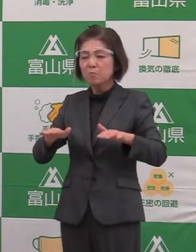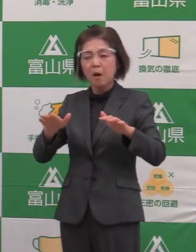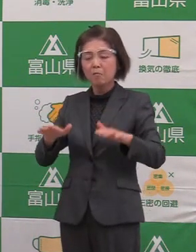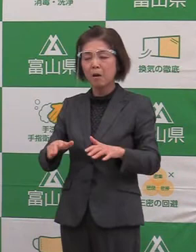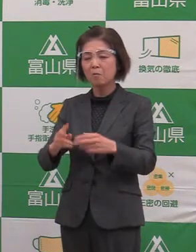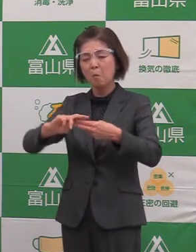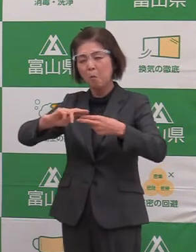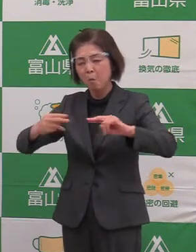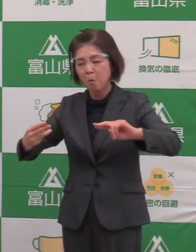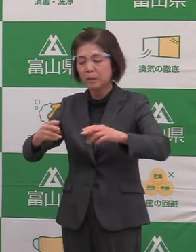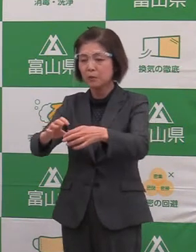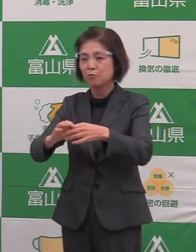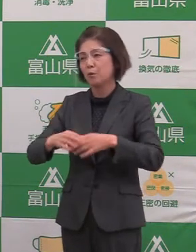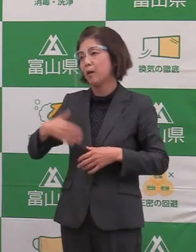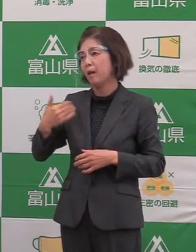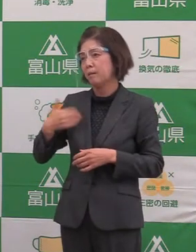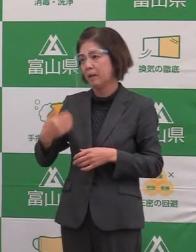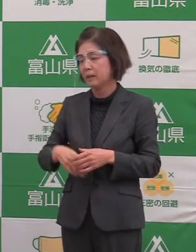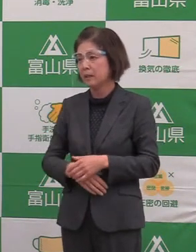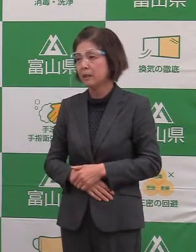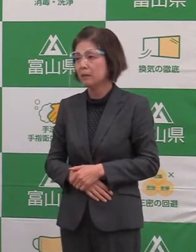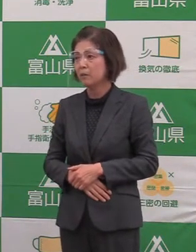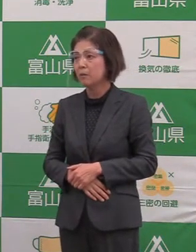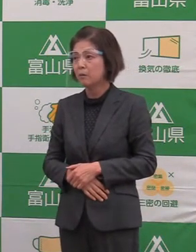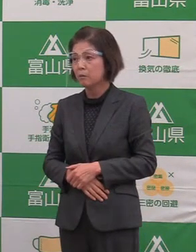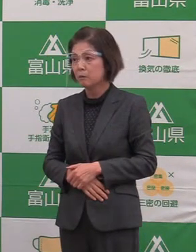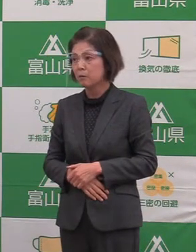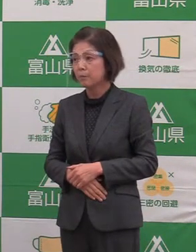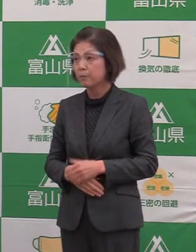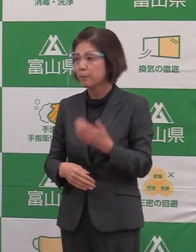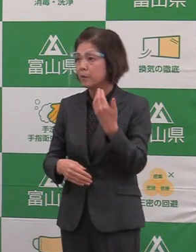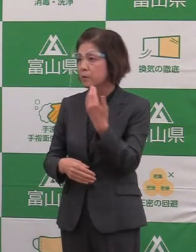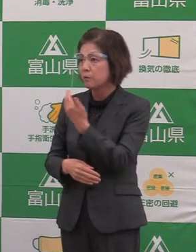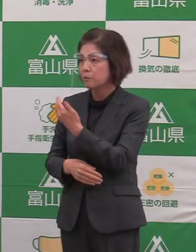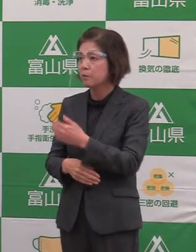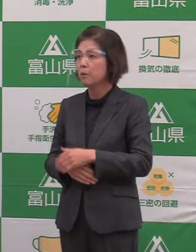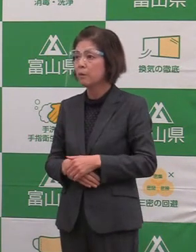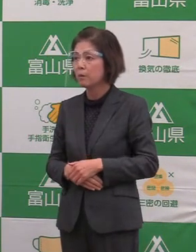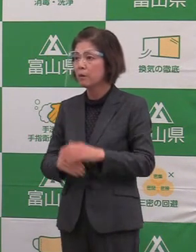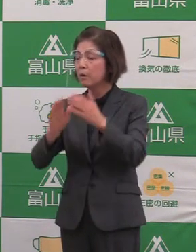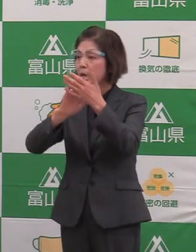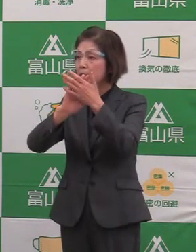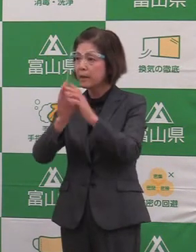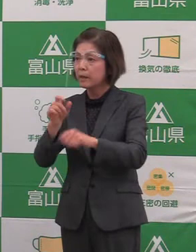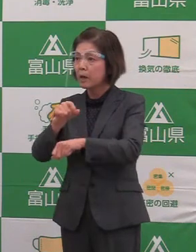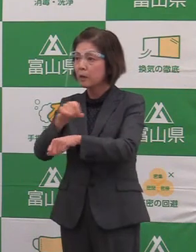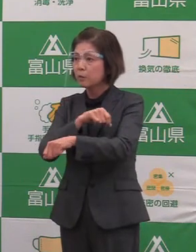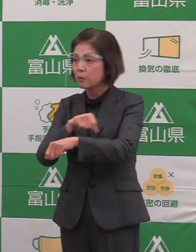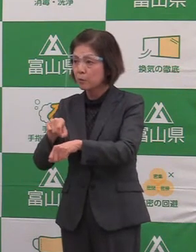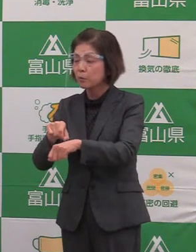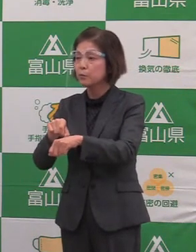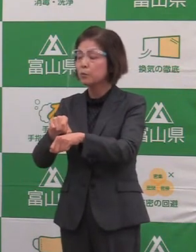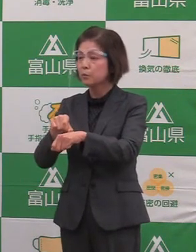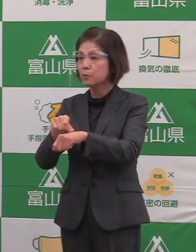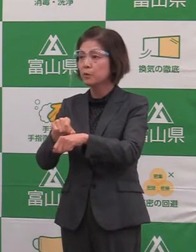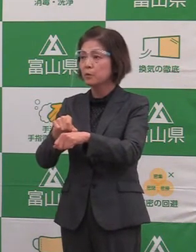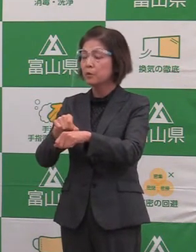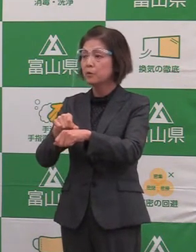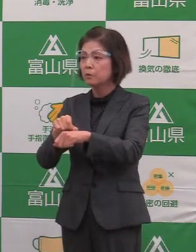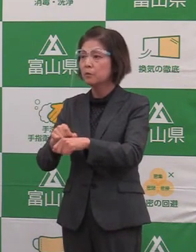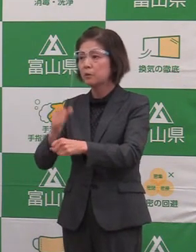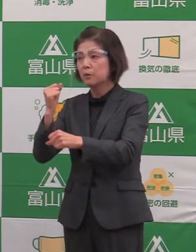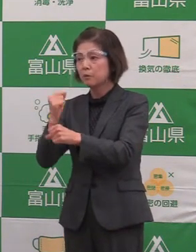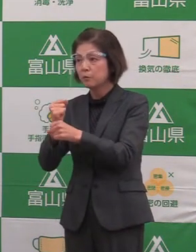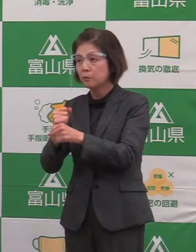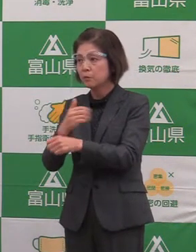。 だとするとですね、これ県が独自で決めているものですので、もう少しこう状況という